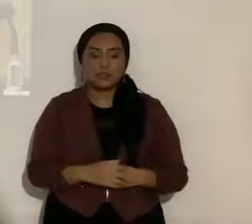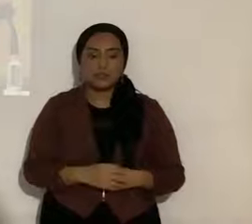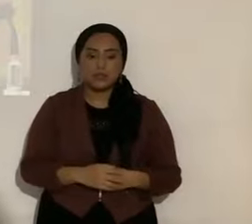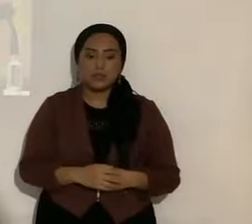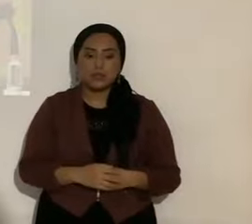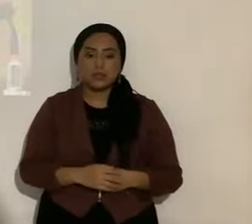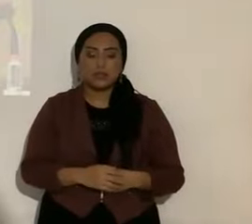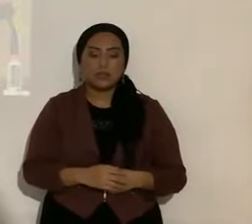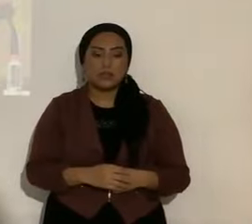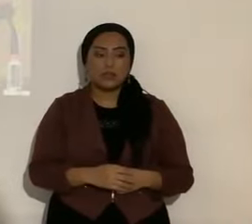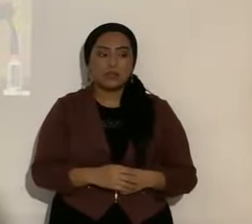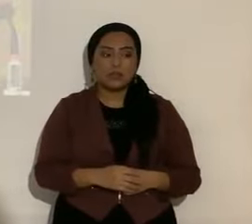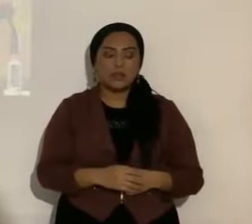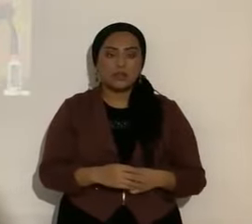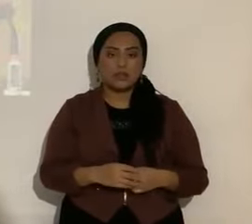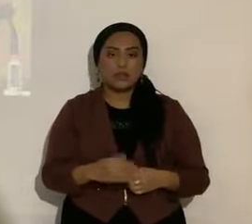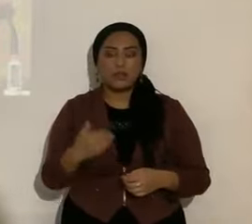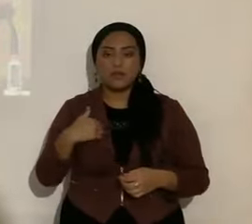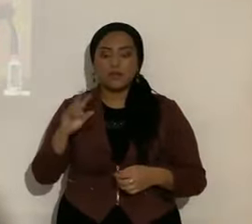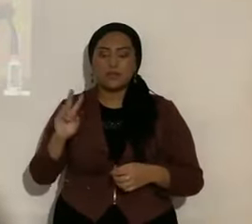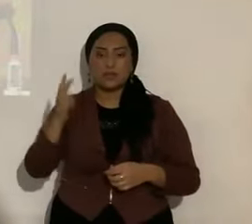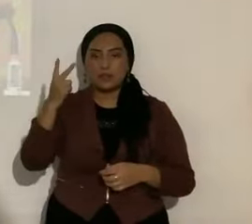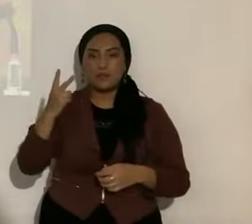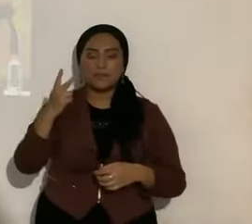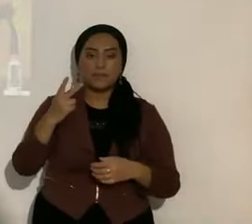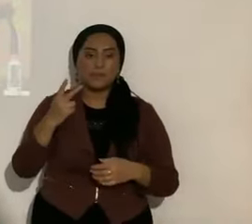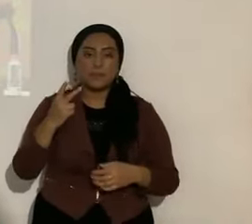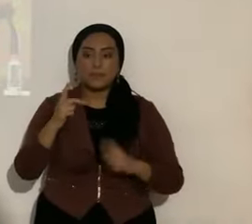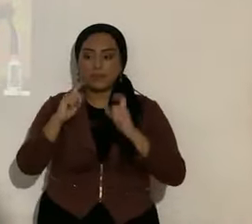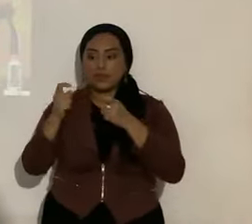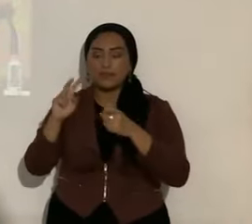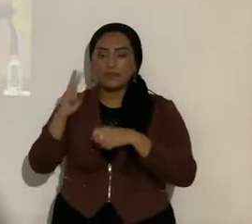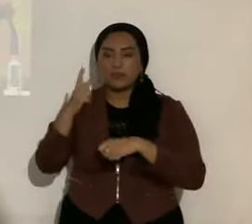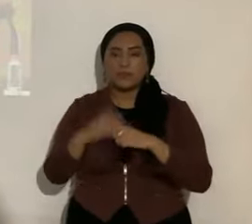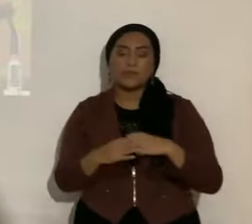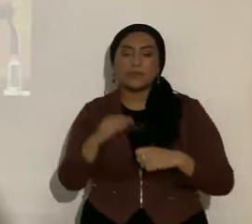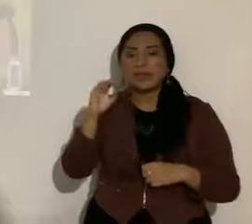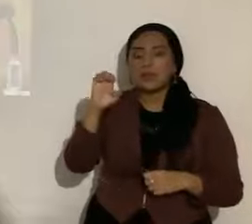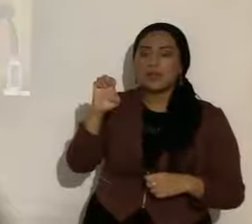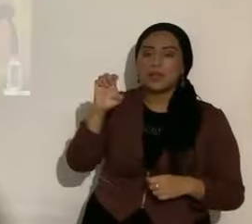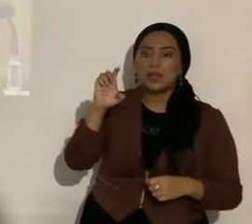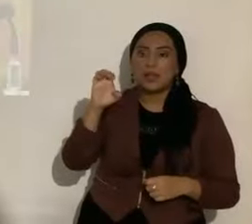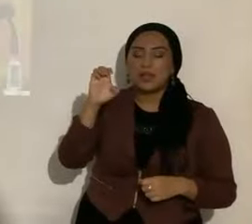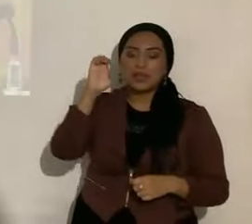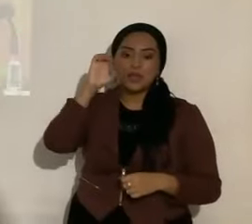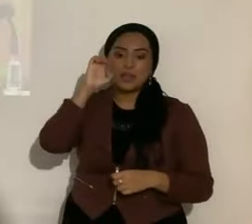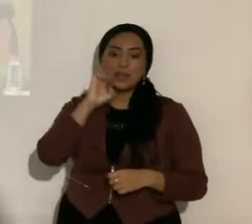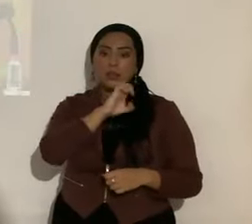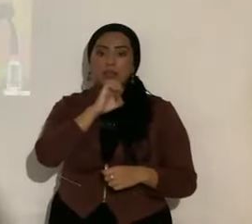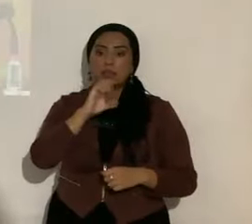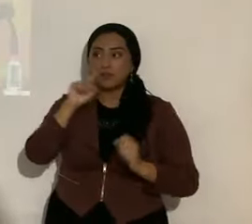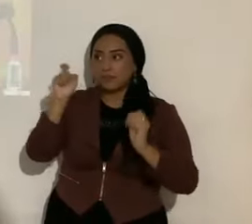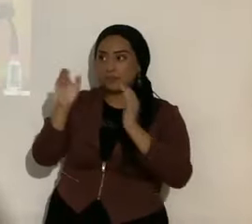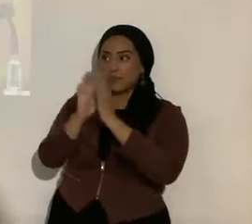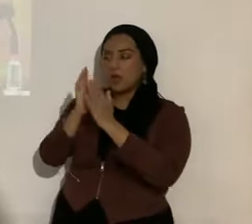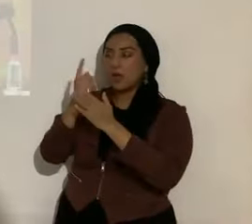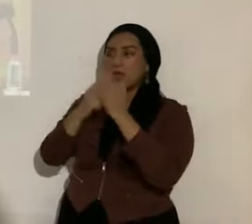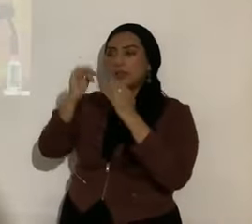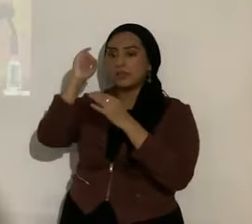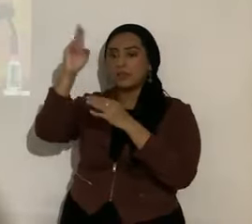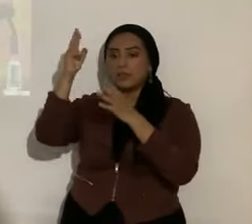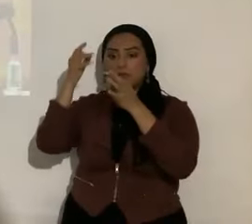tiene derecho a la doble porción. Ahora, Eliseo pidió lo que era la voluntad de Yahweh.